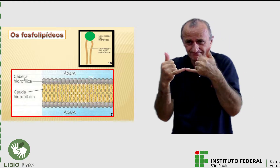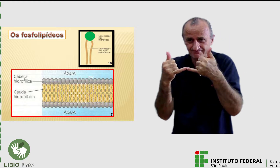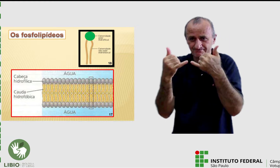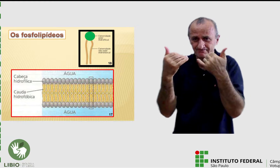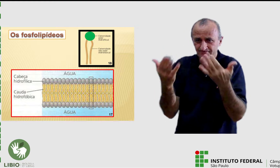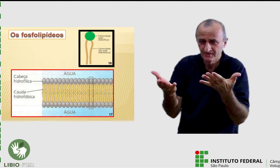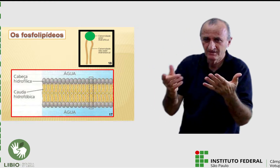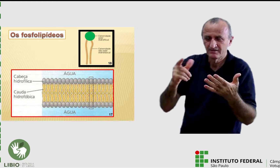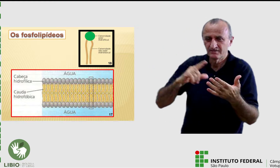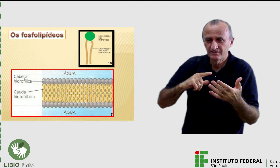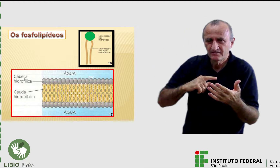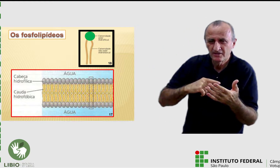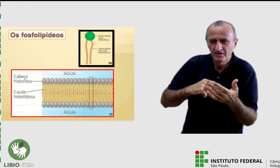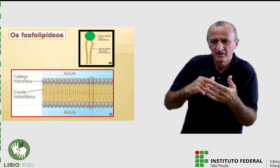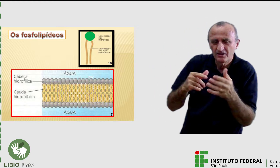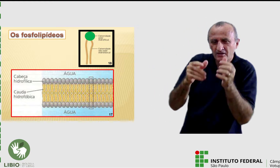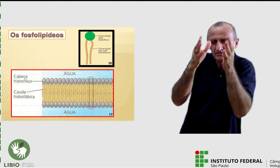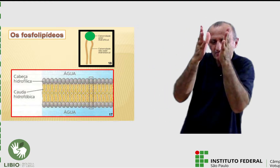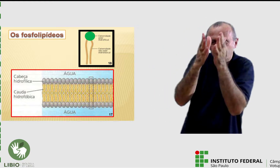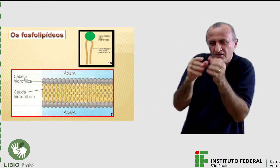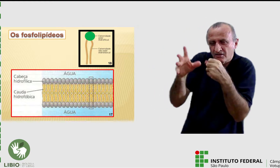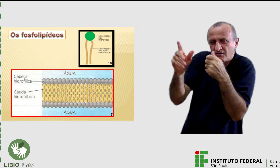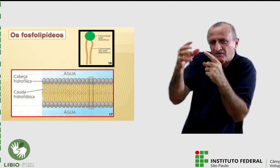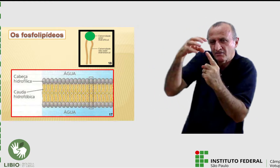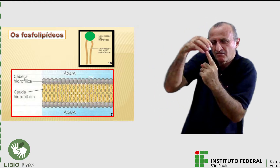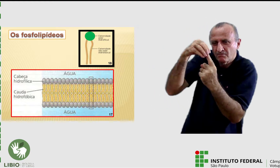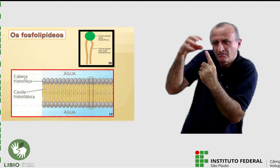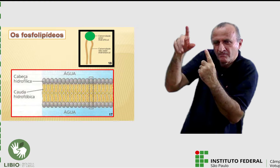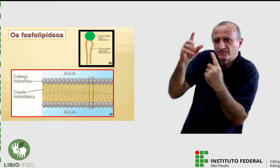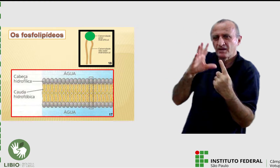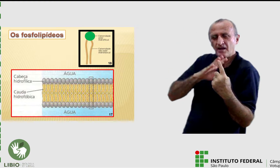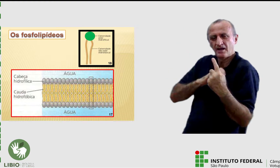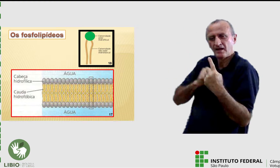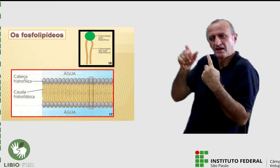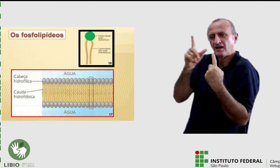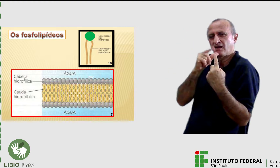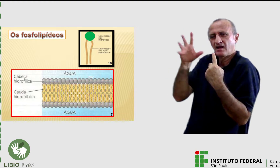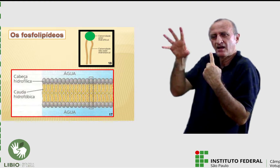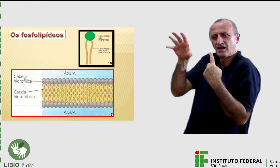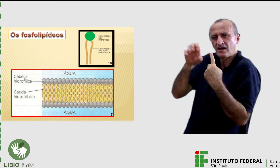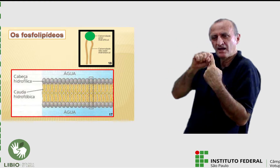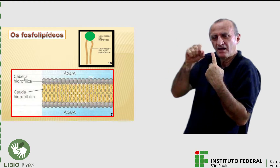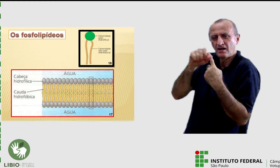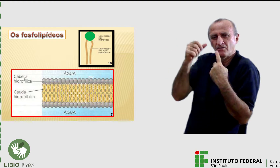Dessa forma, partes hidrofílicas são atraídas por todas as substâncias que são solúveis em água, inclusive a própria água.